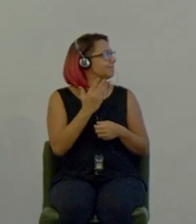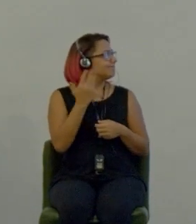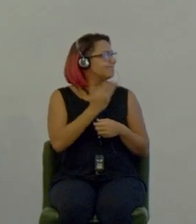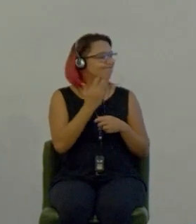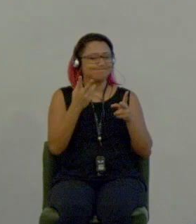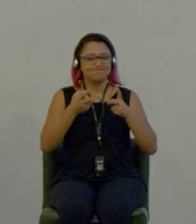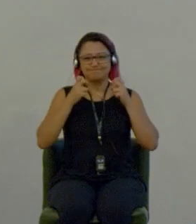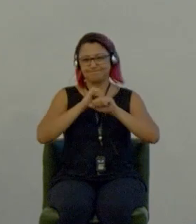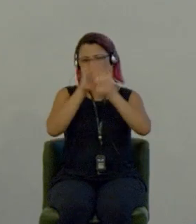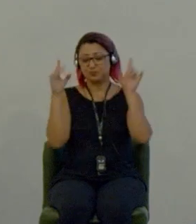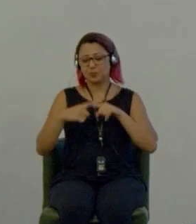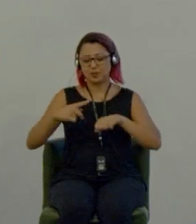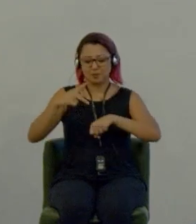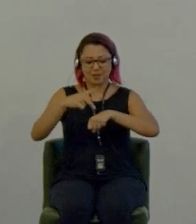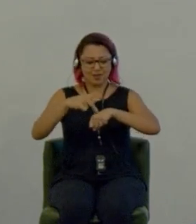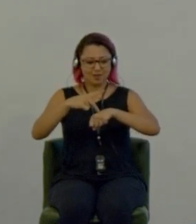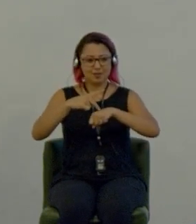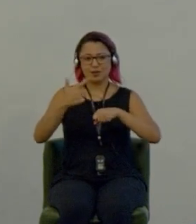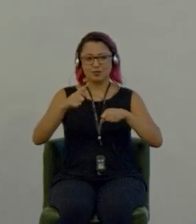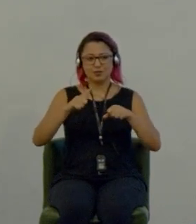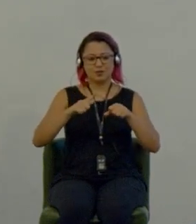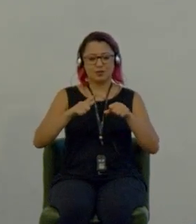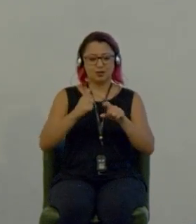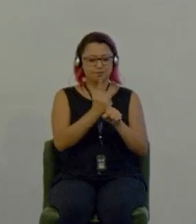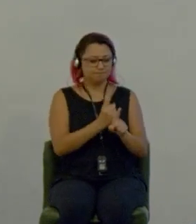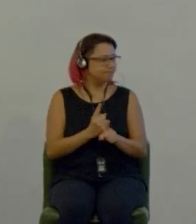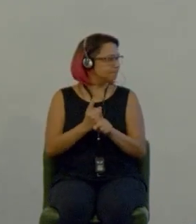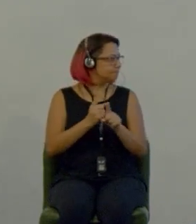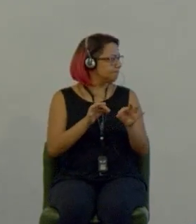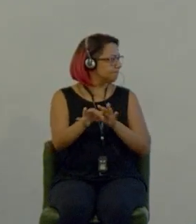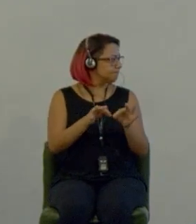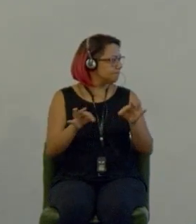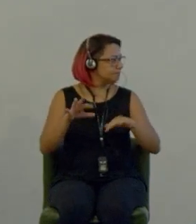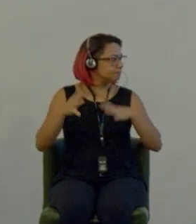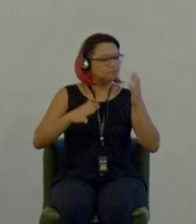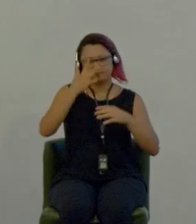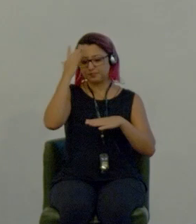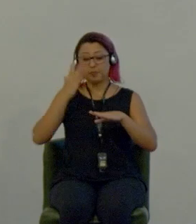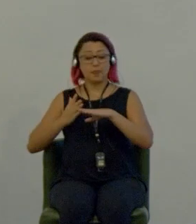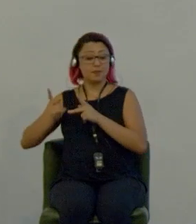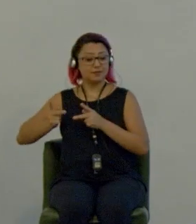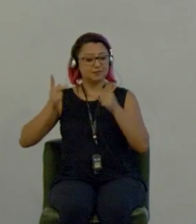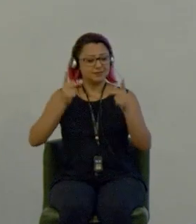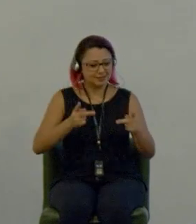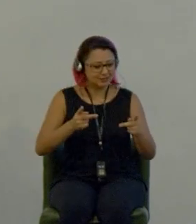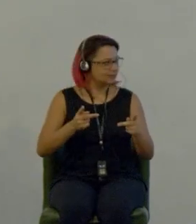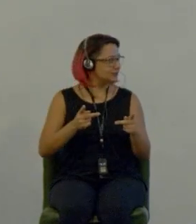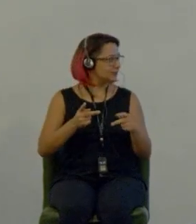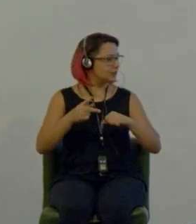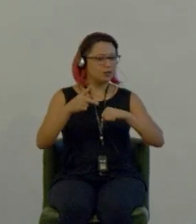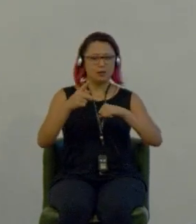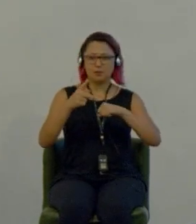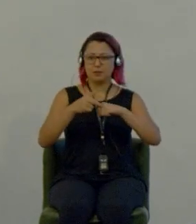a gente não tem arquitetura de pedra na Amazônia. As pessoas ficam muito desapontadas quando elas vão visitar um sítio arqueológico na Amazônia, porque geralmente a gente